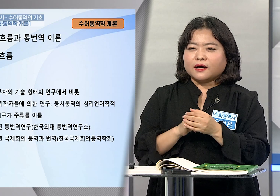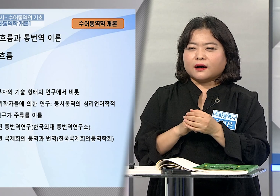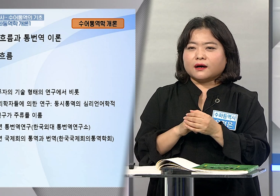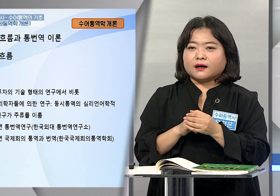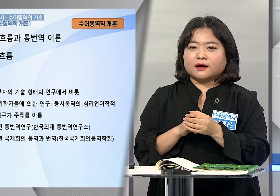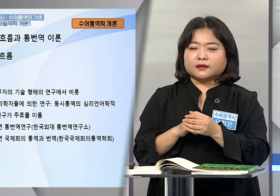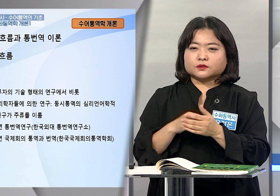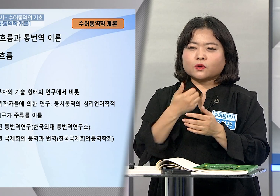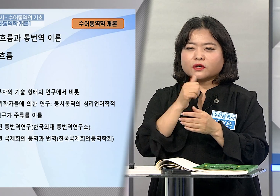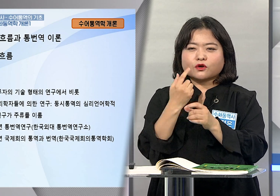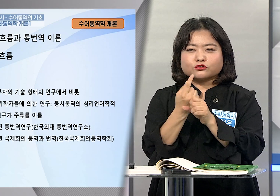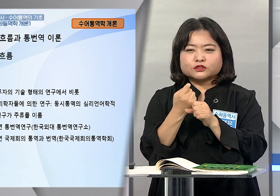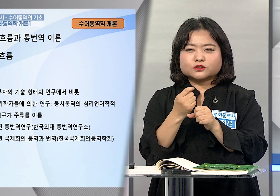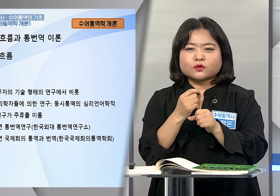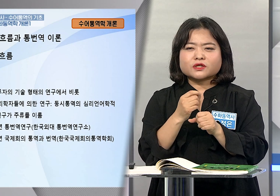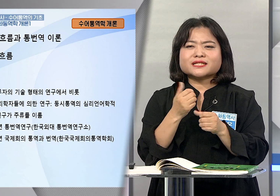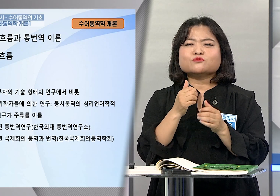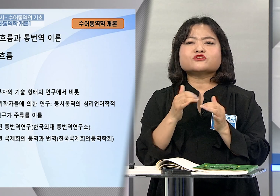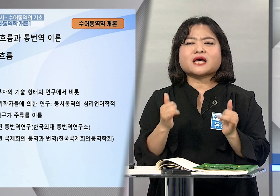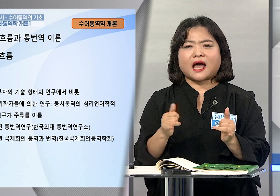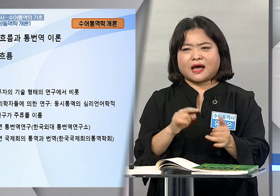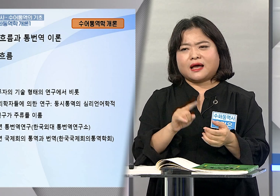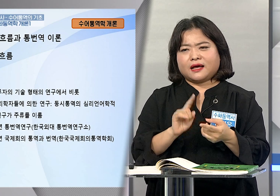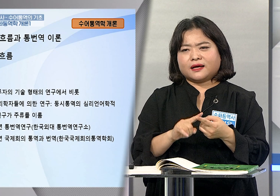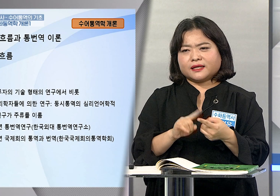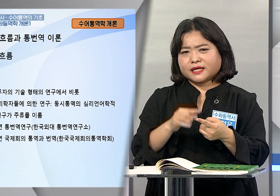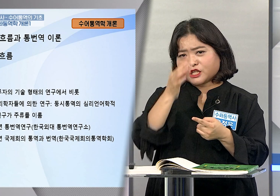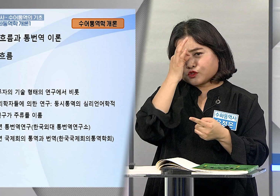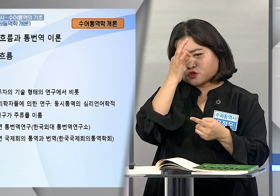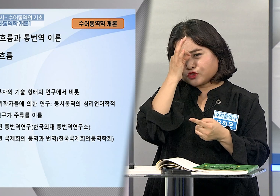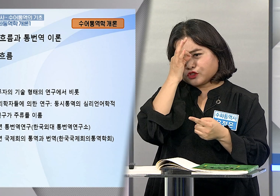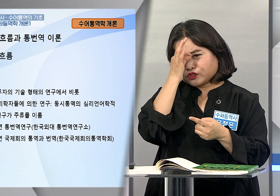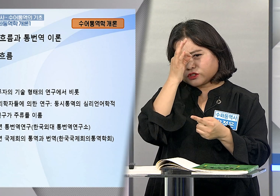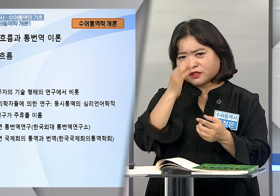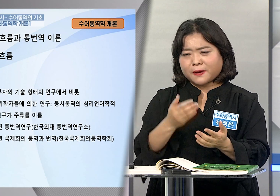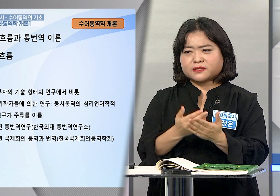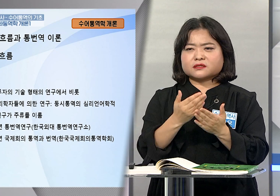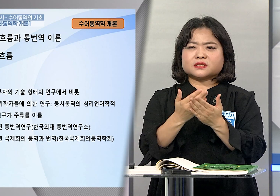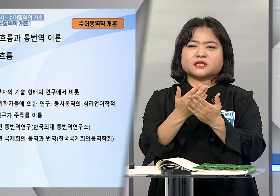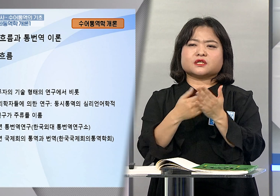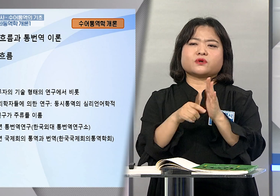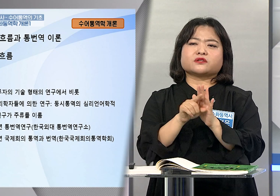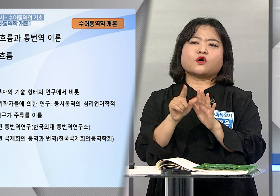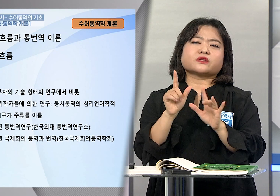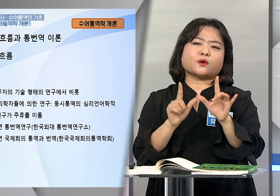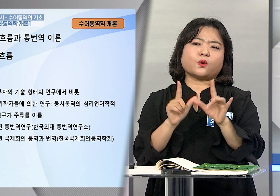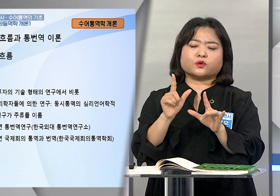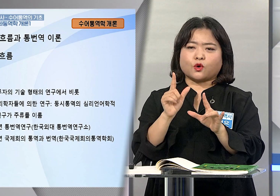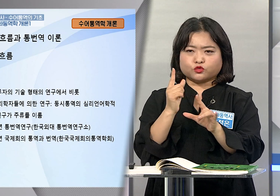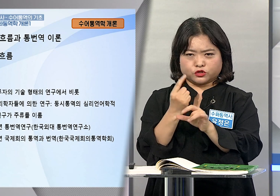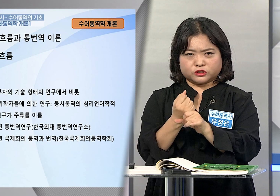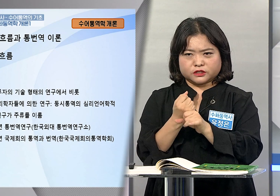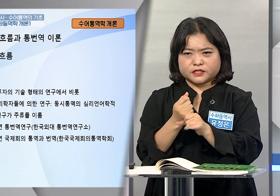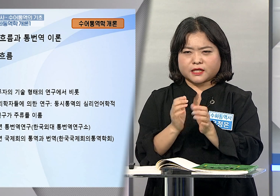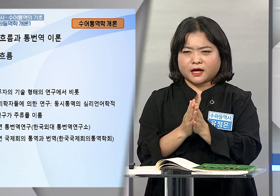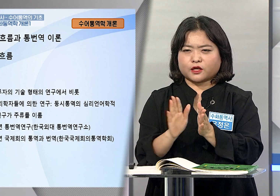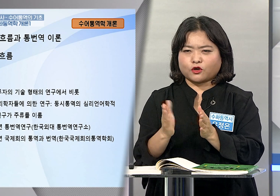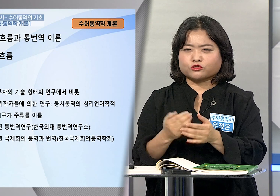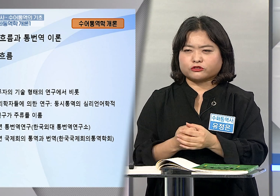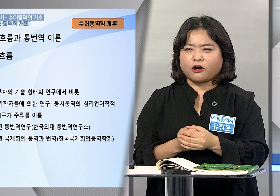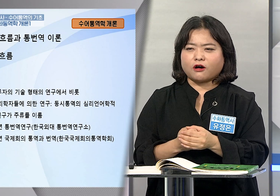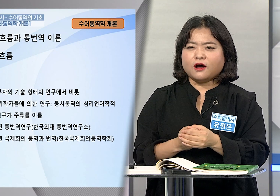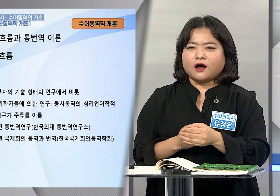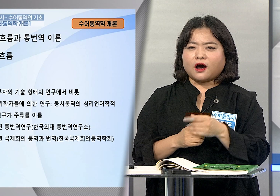보면 통역 연구는 통역 실무자 이 기술을 발전시키기 위한 형태로 연구를